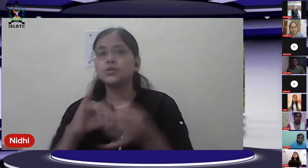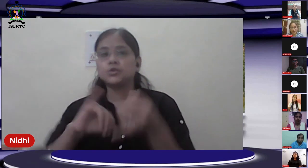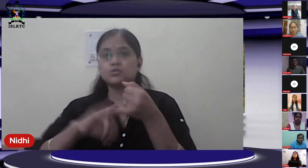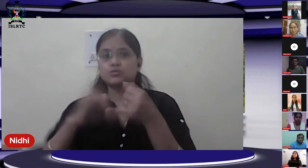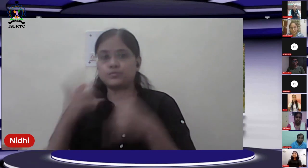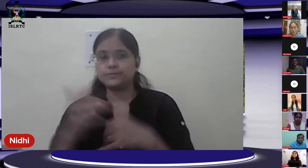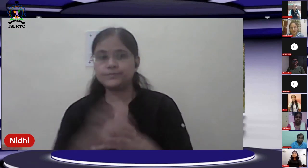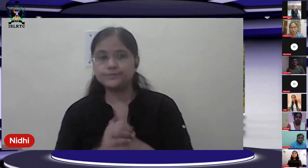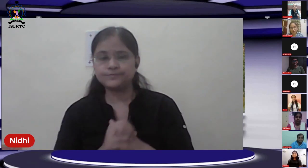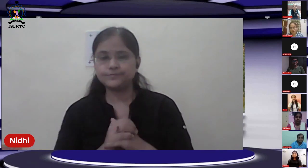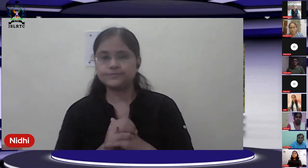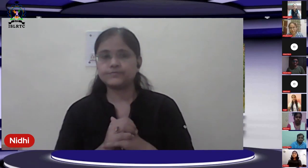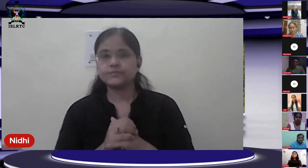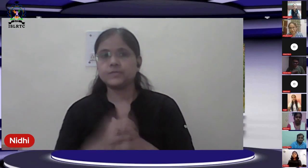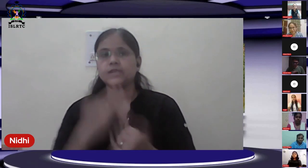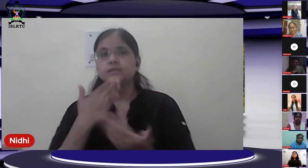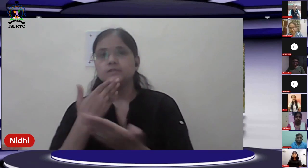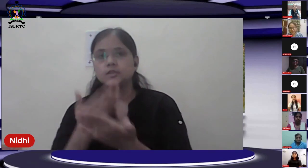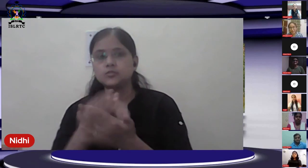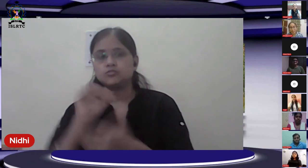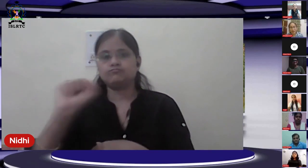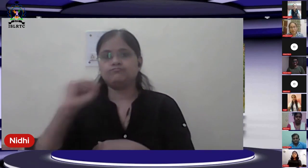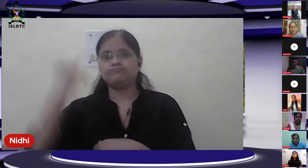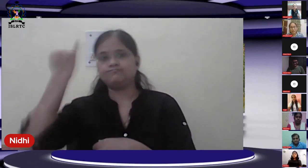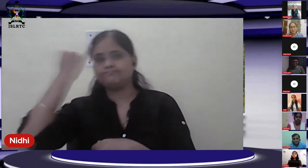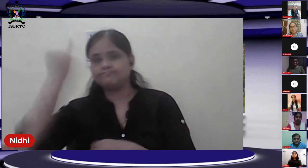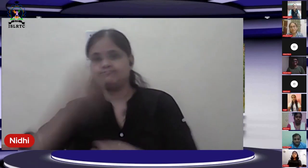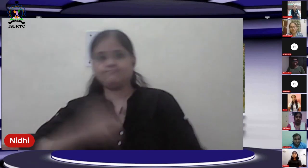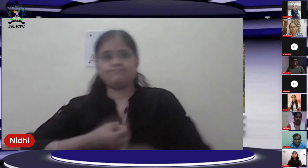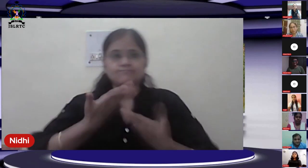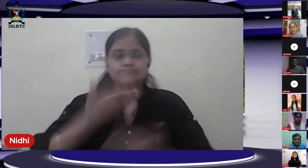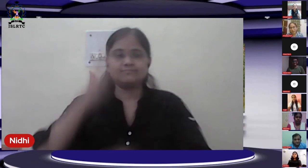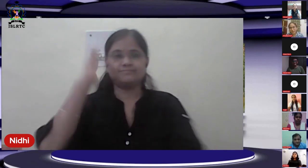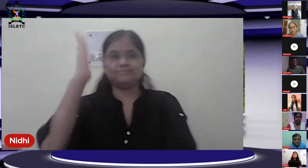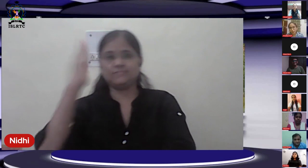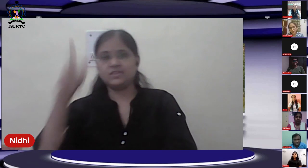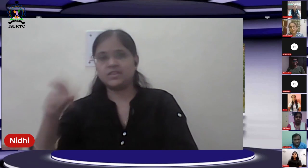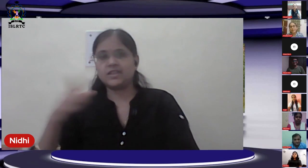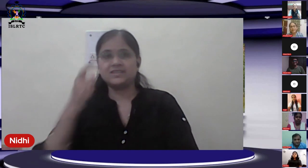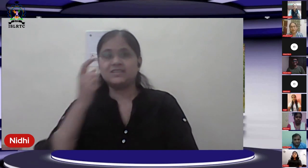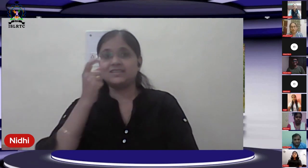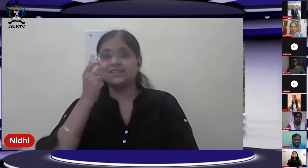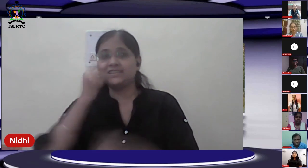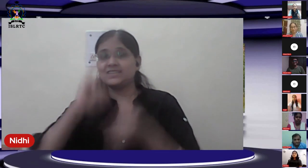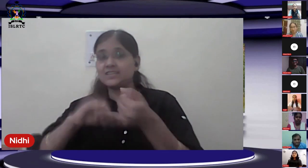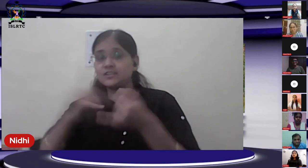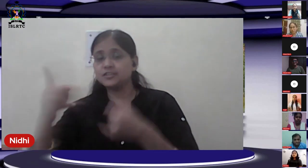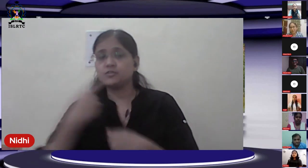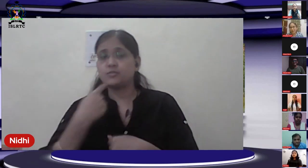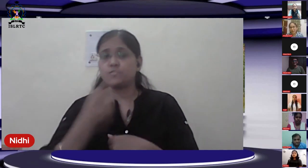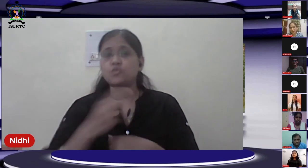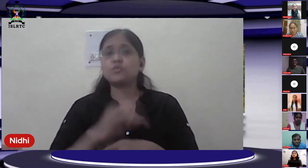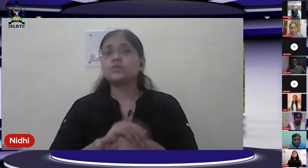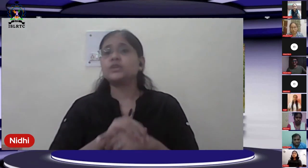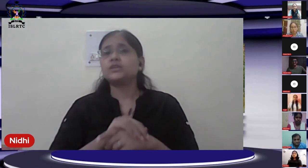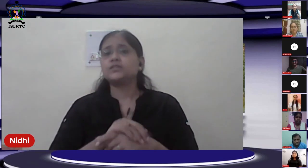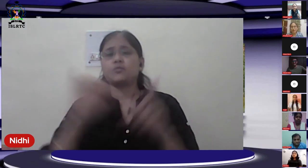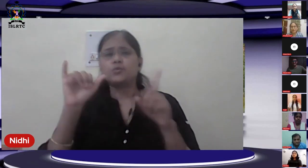Thank you, Shivam, for your thoughts and your expression. शिवम ने जैसे बोला कि सोशल मीडिया प्लेटफॉर्म्स जो है वो हमारे